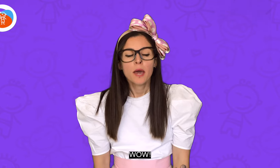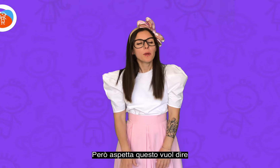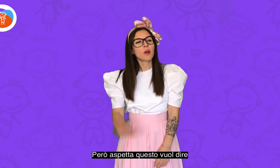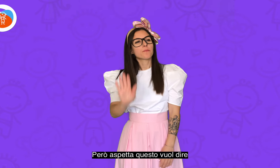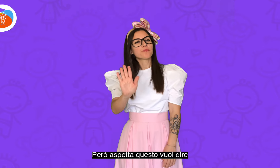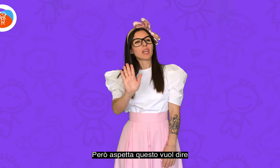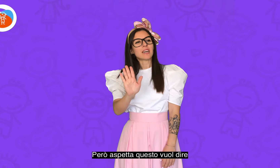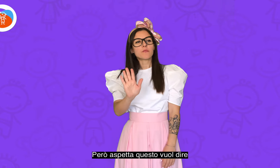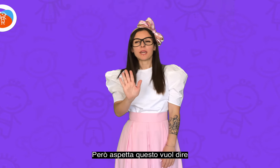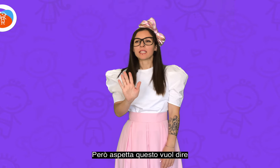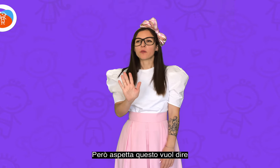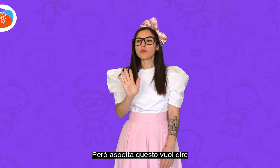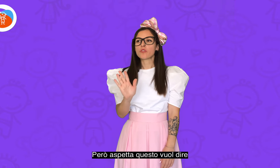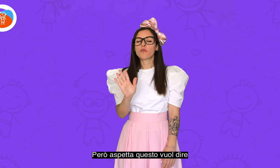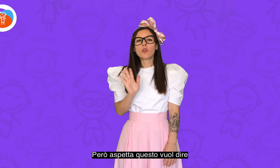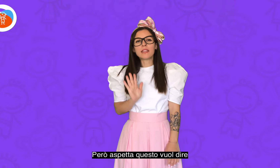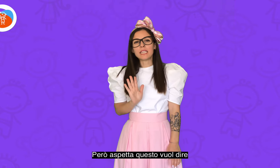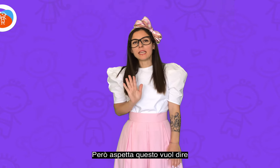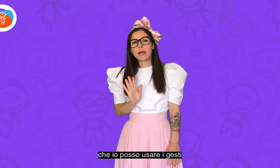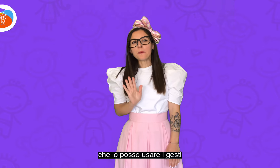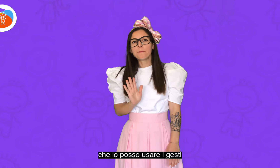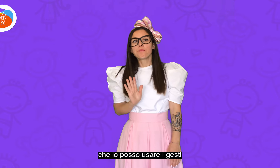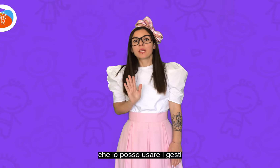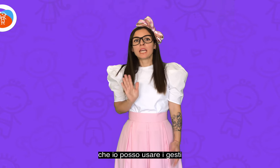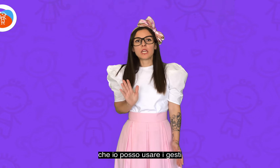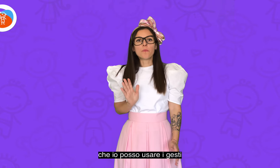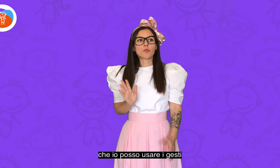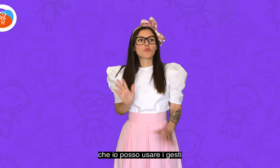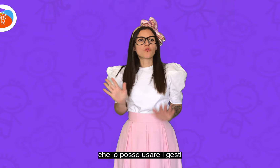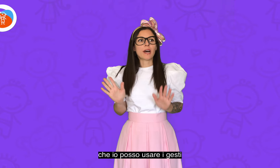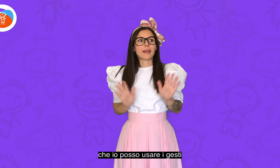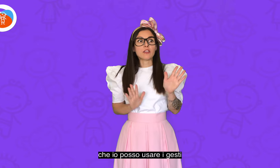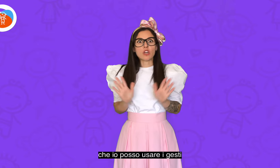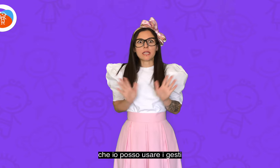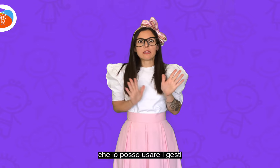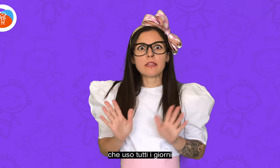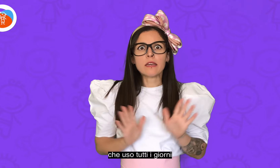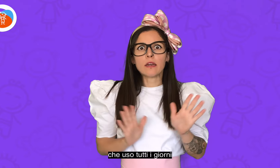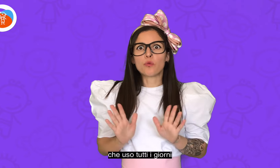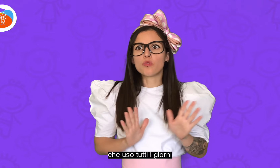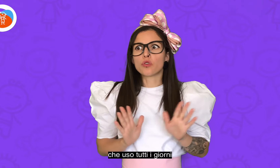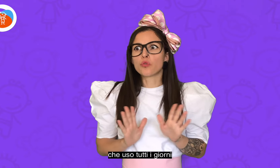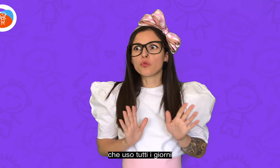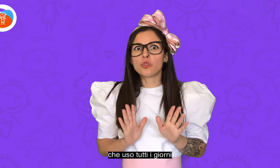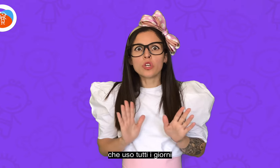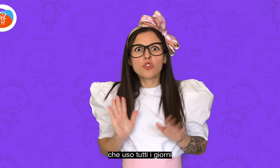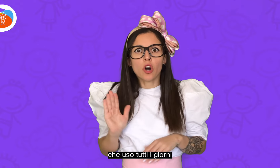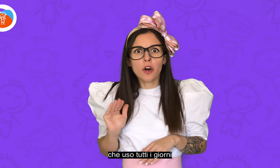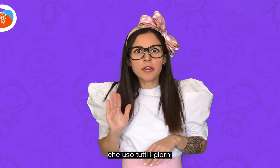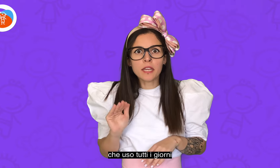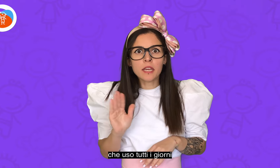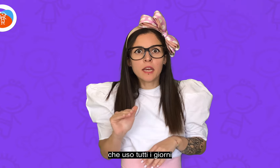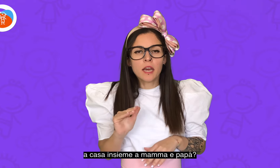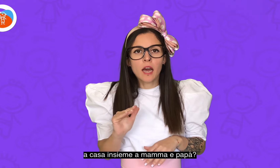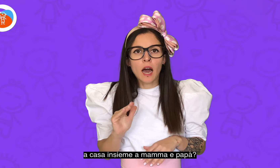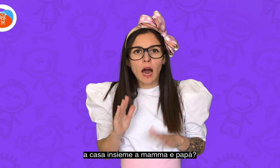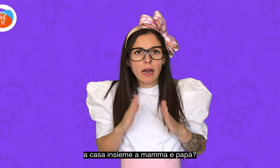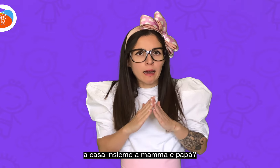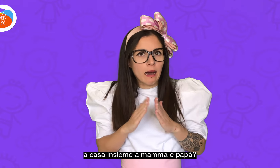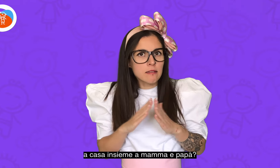Però, aspetta! Questo vuol dire che io posso usare i gesti che uso tutti i giorni a casa